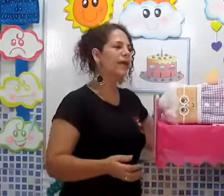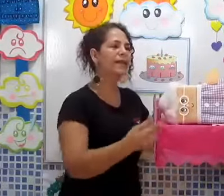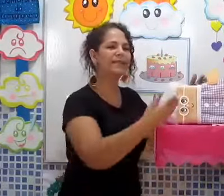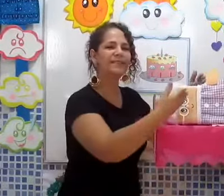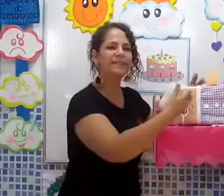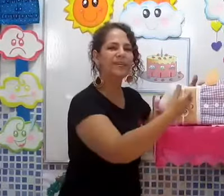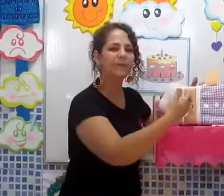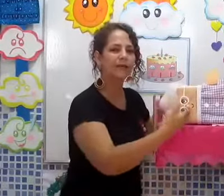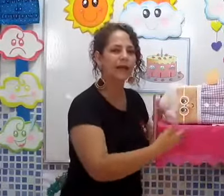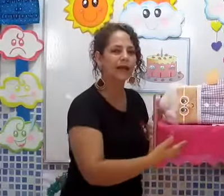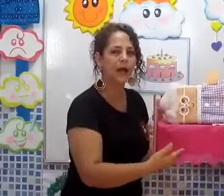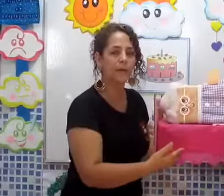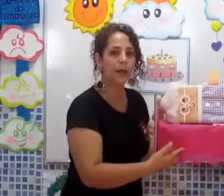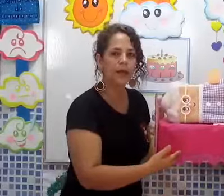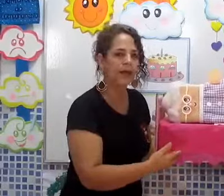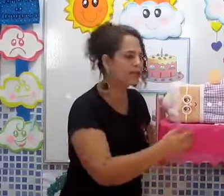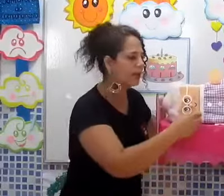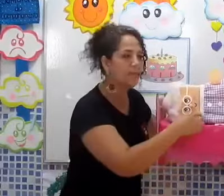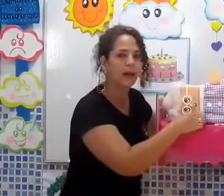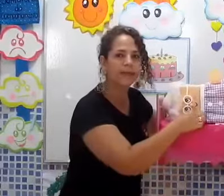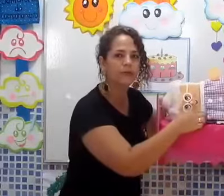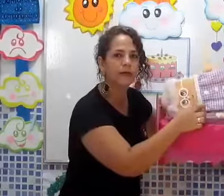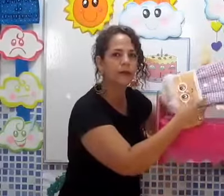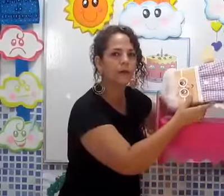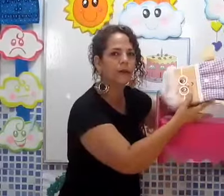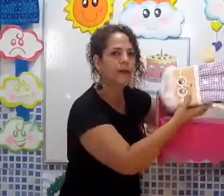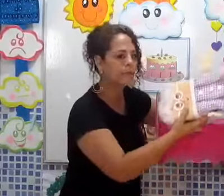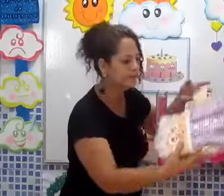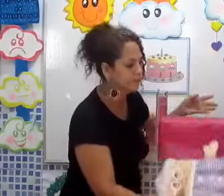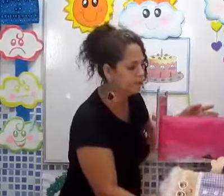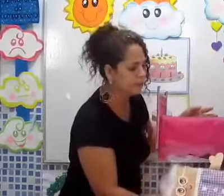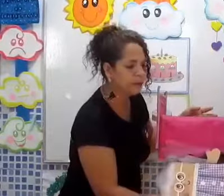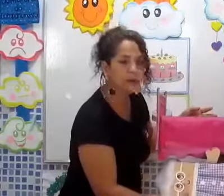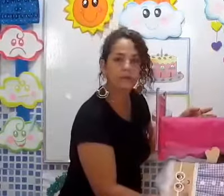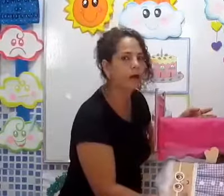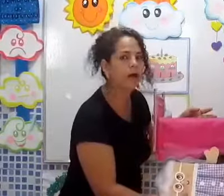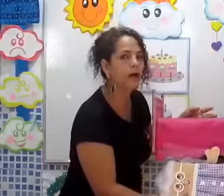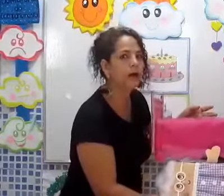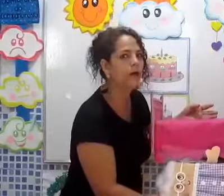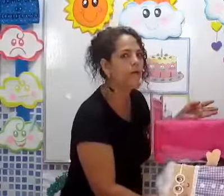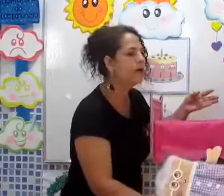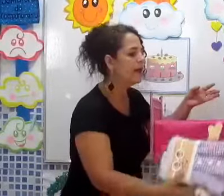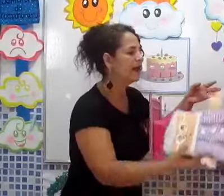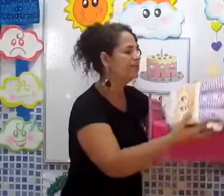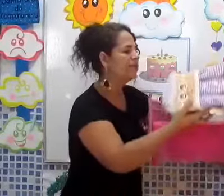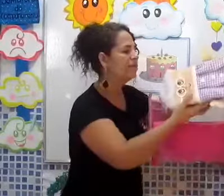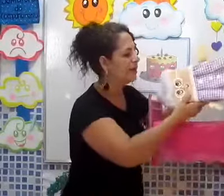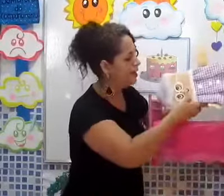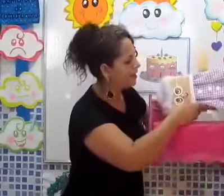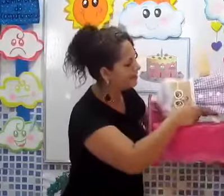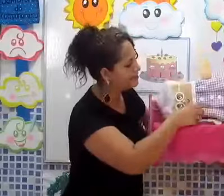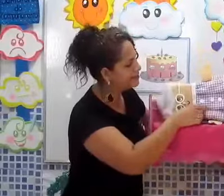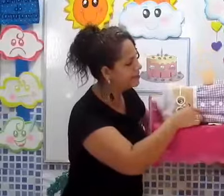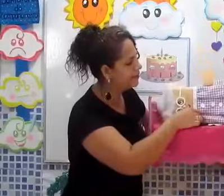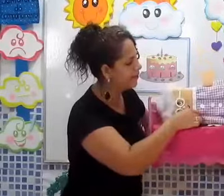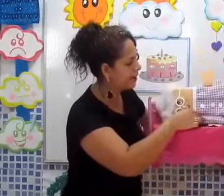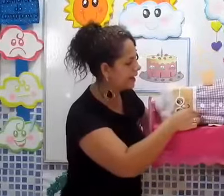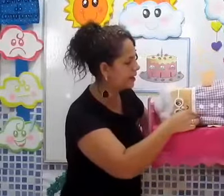Em cima da cama. Ela estava embaixo da cama? Não, ela estava em cima da